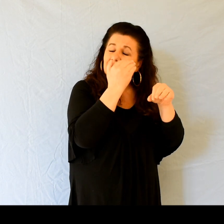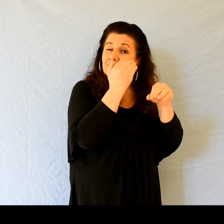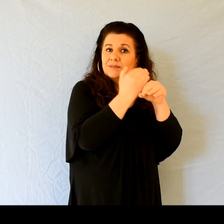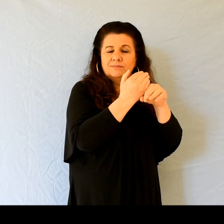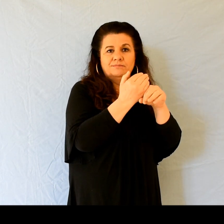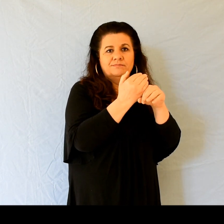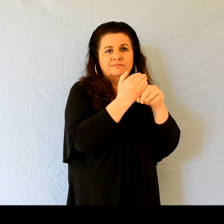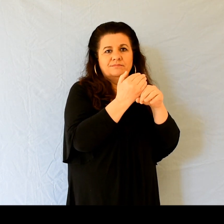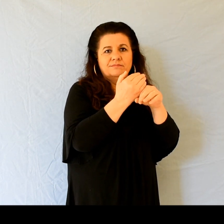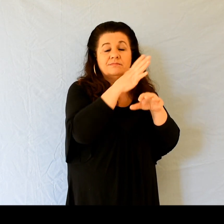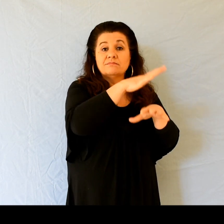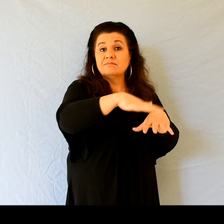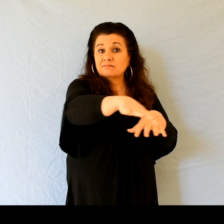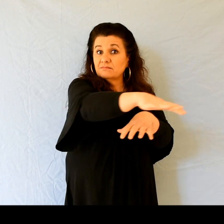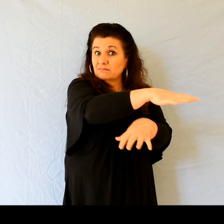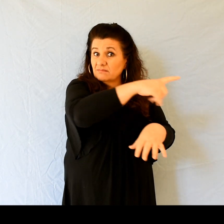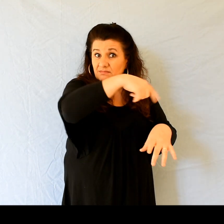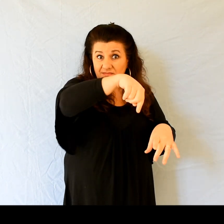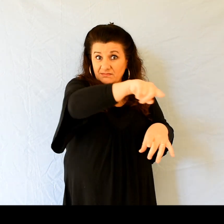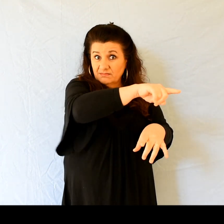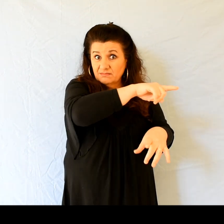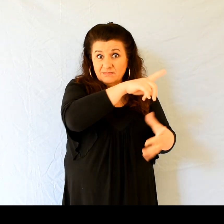Et eux ne savaient que lui répondre.